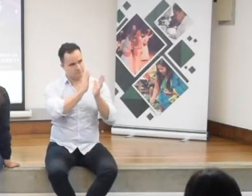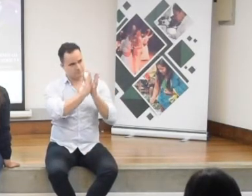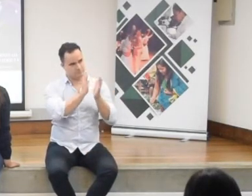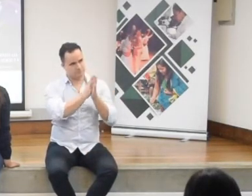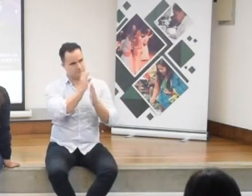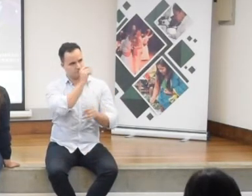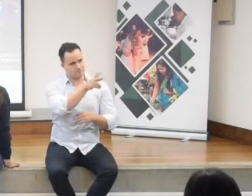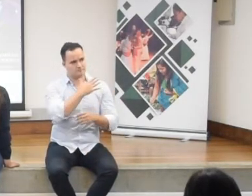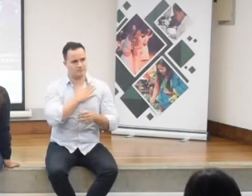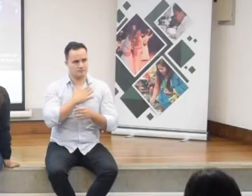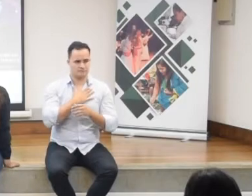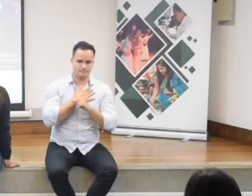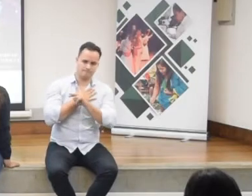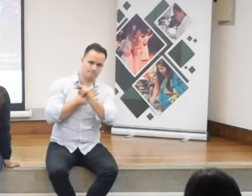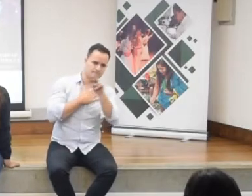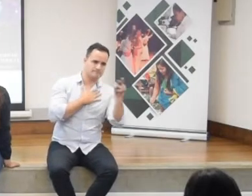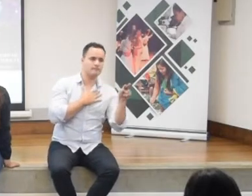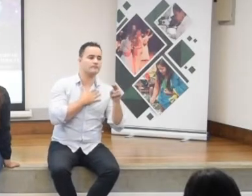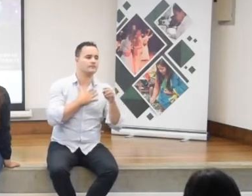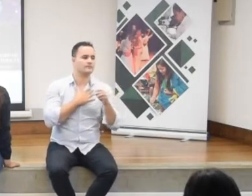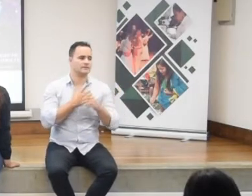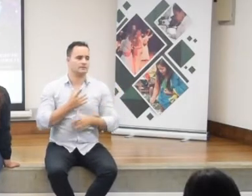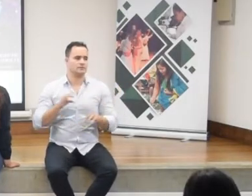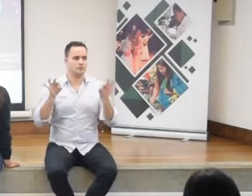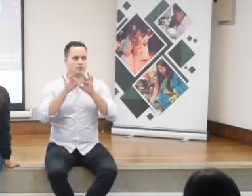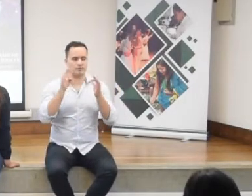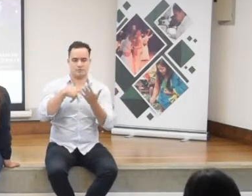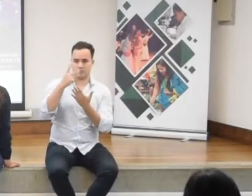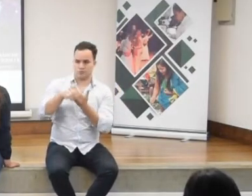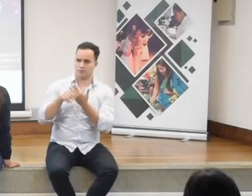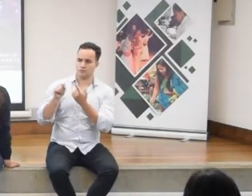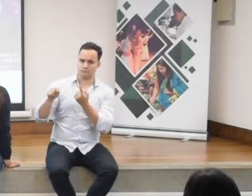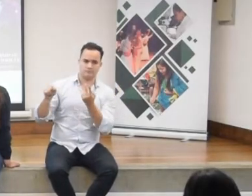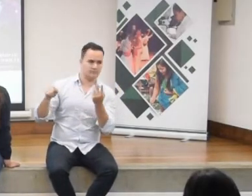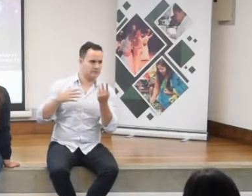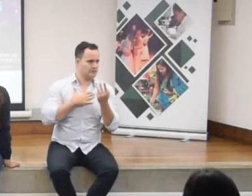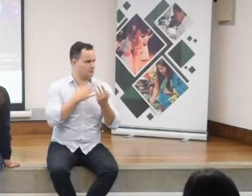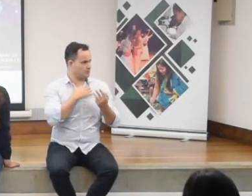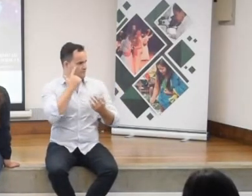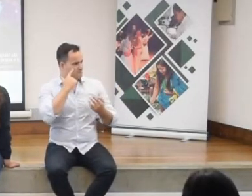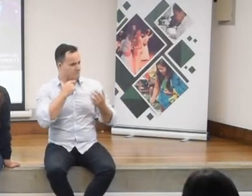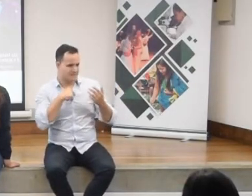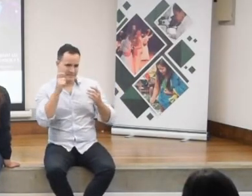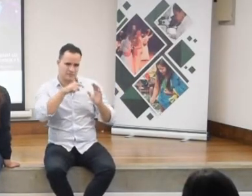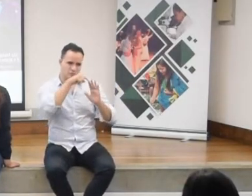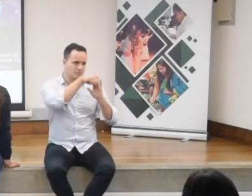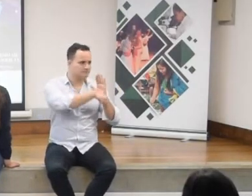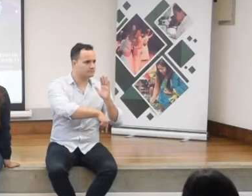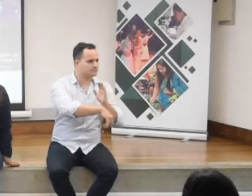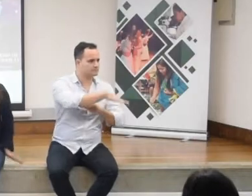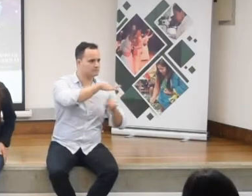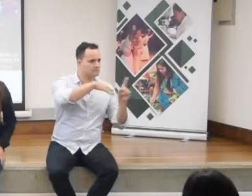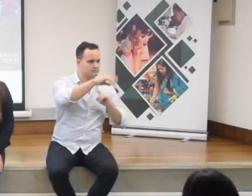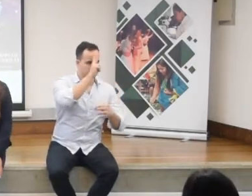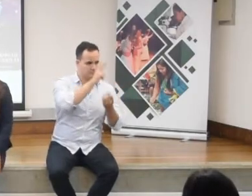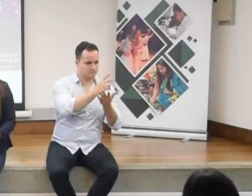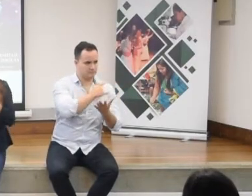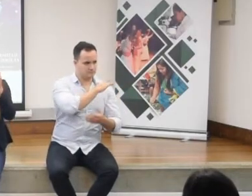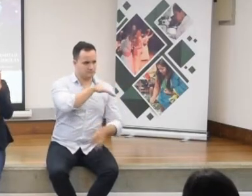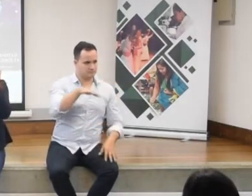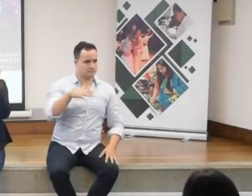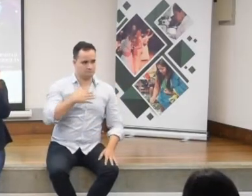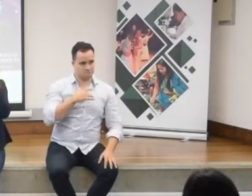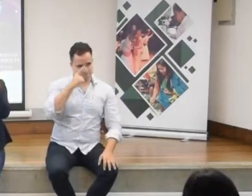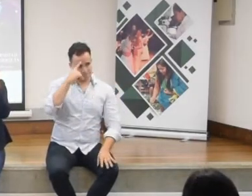pero algunos conceptos que son bases de ambos proyectos, pero ahí yo tendré que conocer un poco más de unidad diversa. Yo creo que